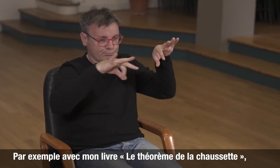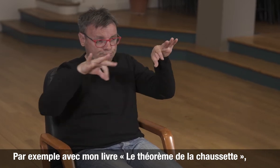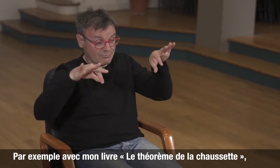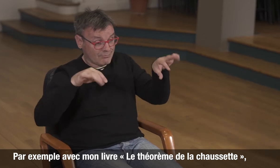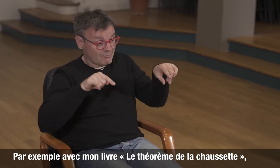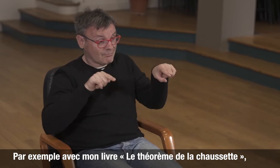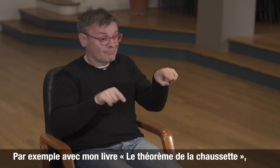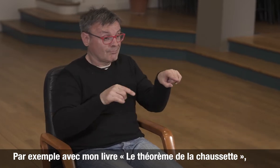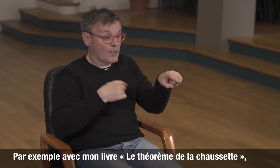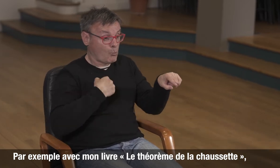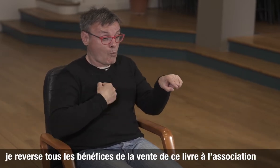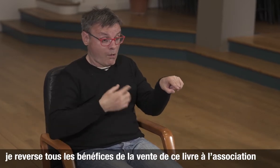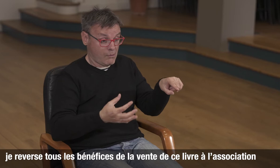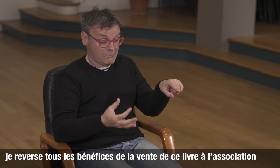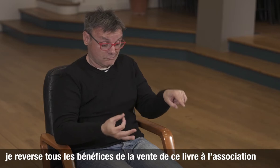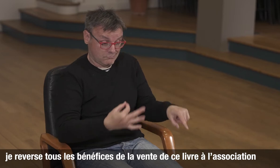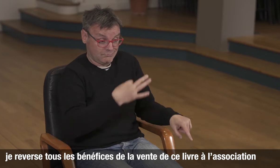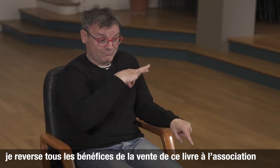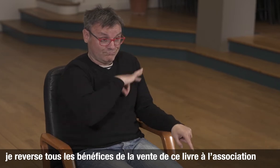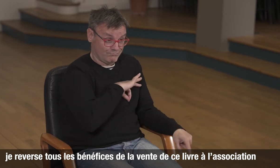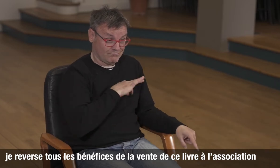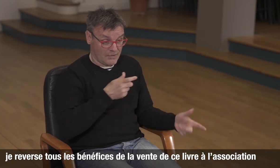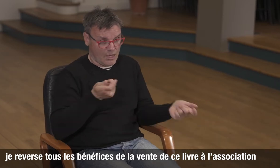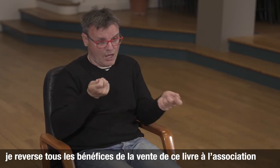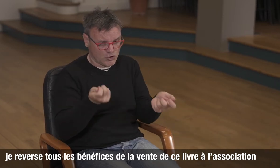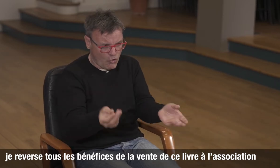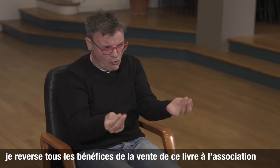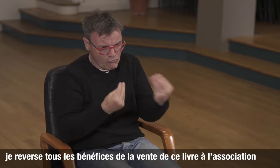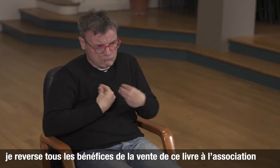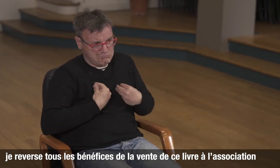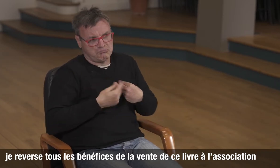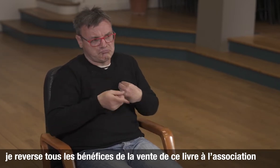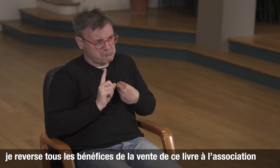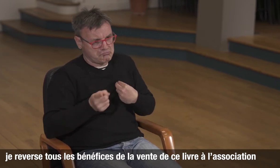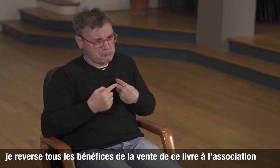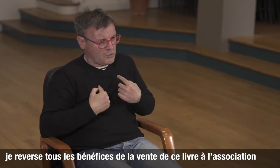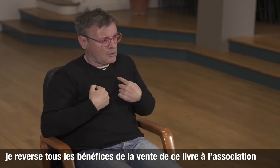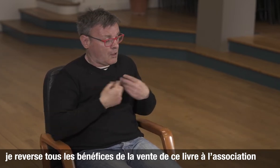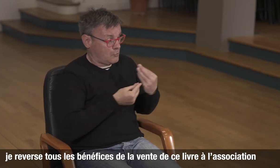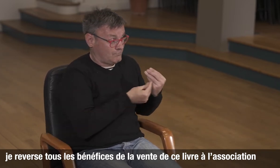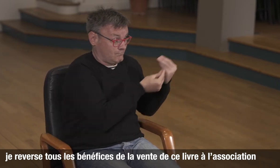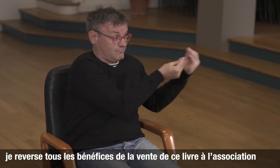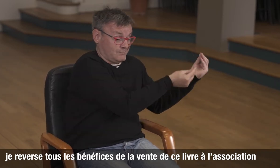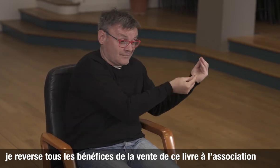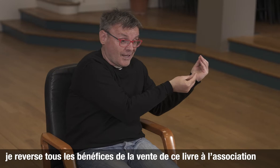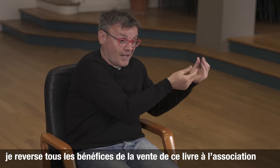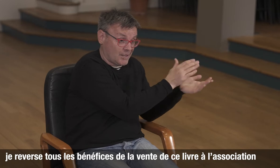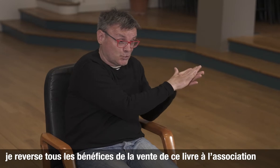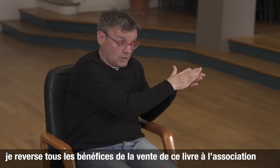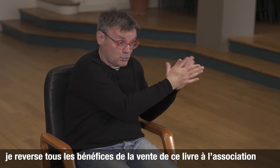théorème de la chaussette. Je reverse tous les bénéfices de la vente de ce livre à l'association.